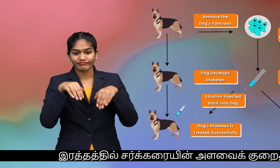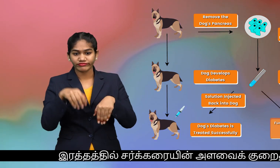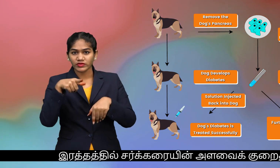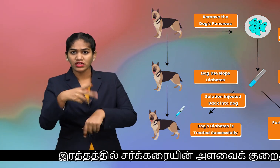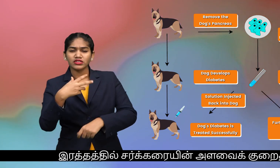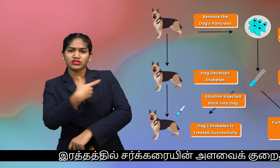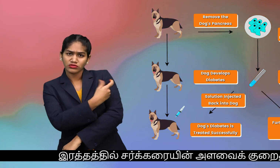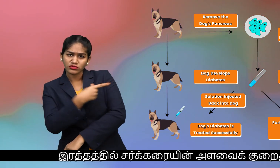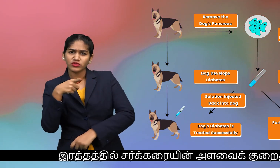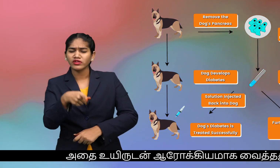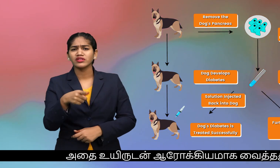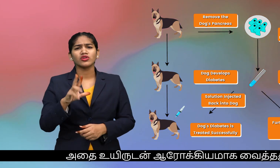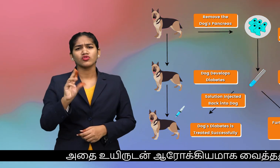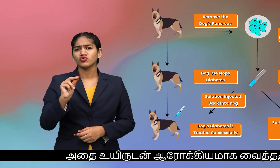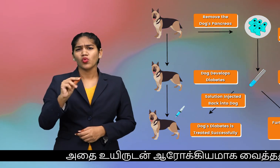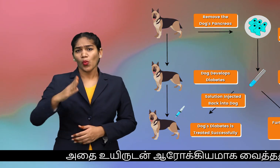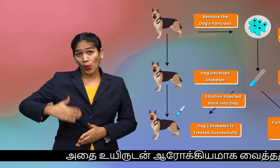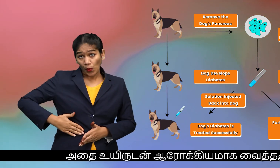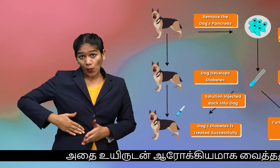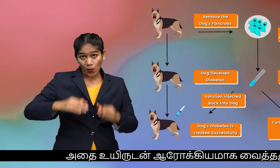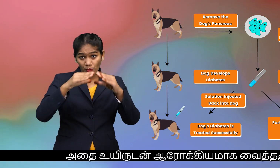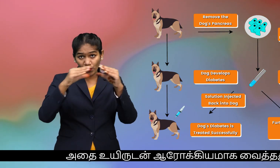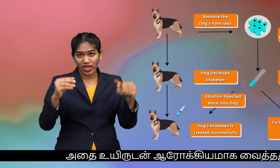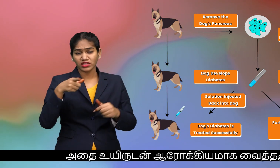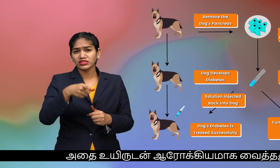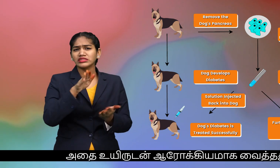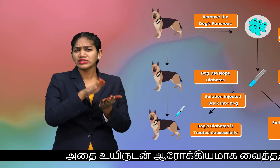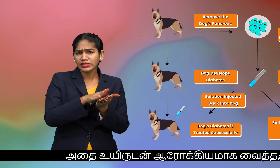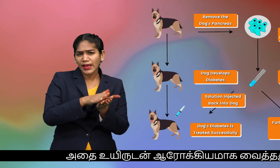அளவை குறைக்க அதை உயிருடன் ஆரோக்கியமாக வைத்தது.